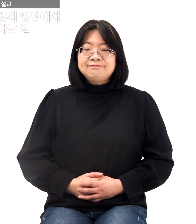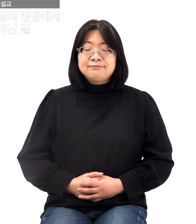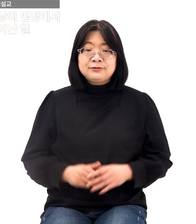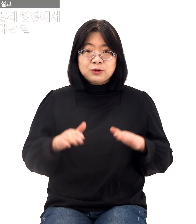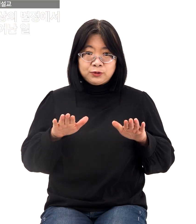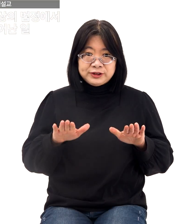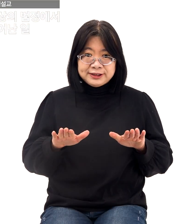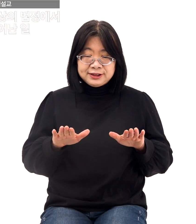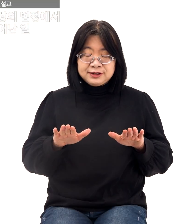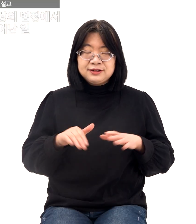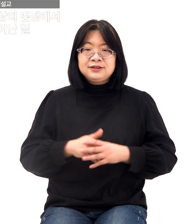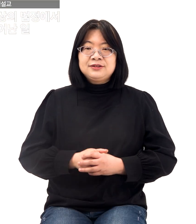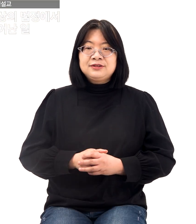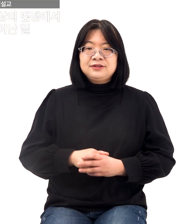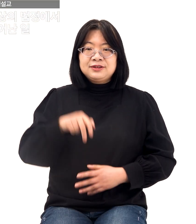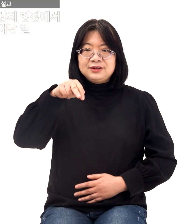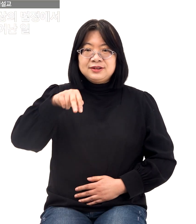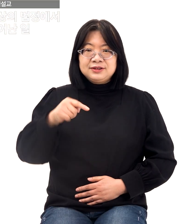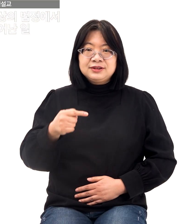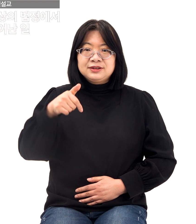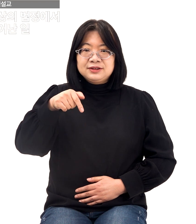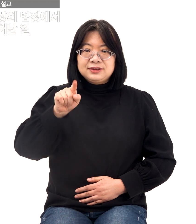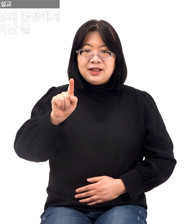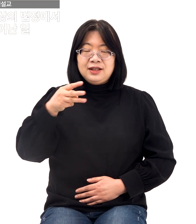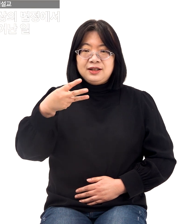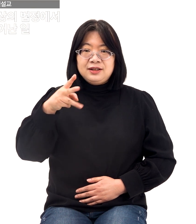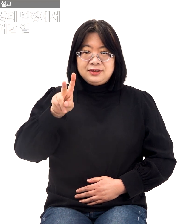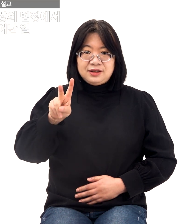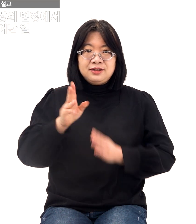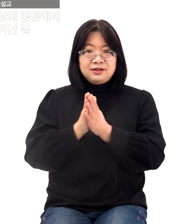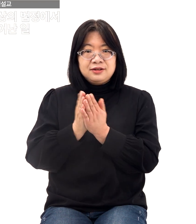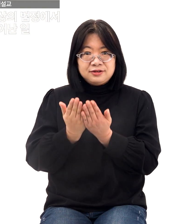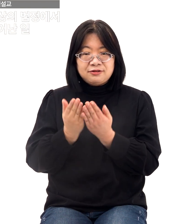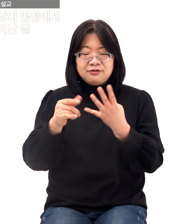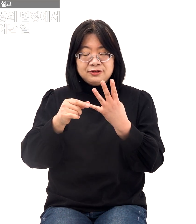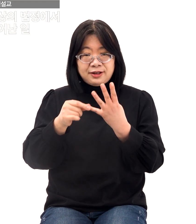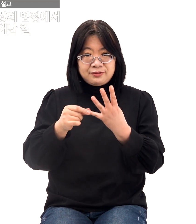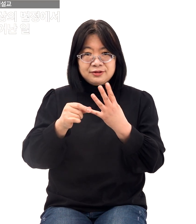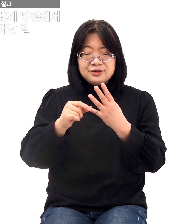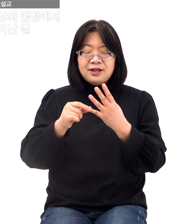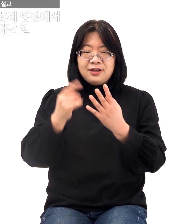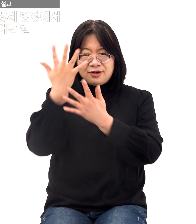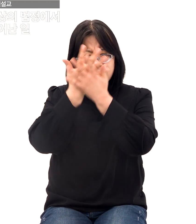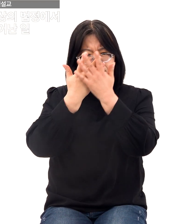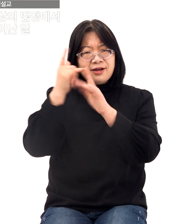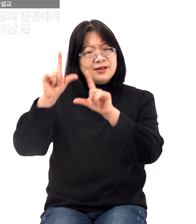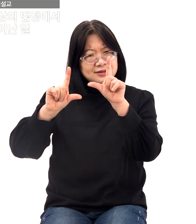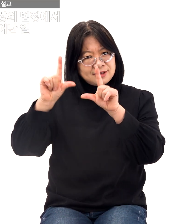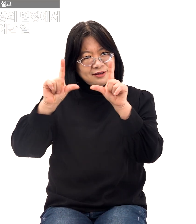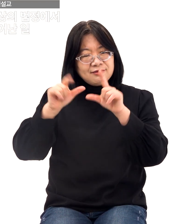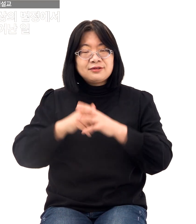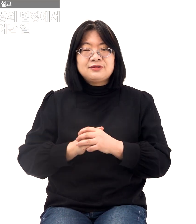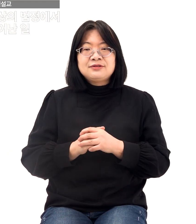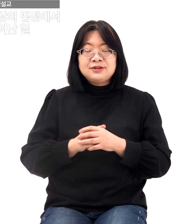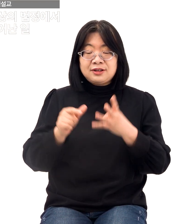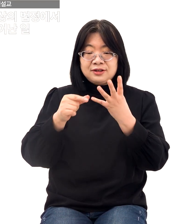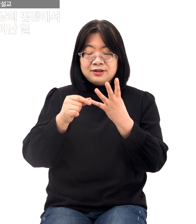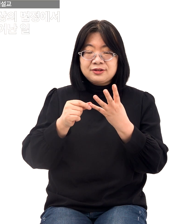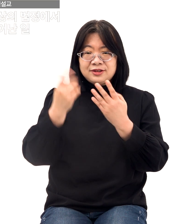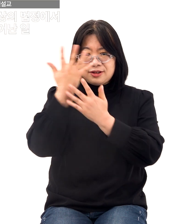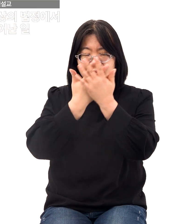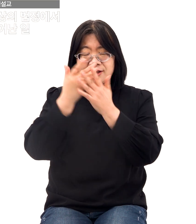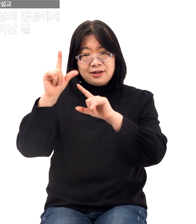이제 오늘은 스가랴서 네 번째 환상입니다. 네 번째